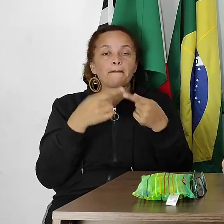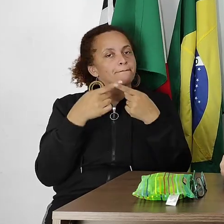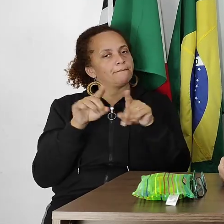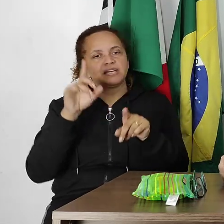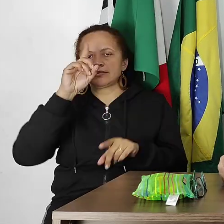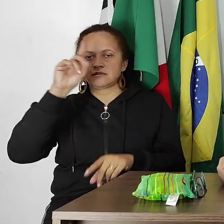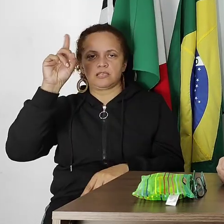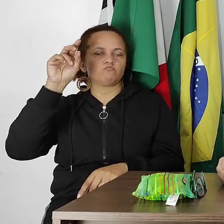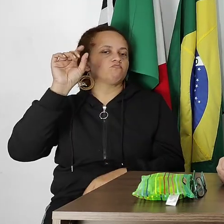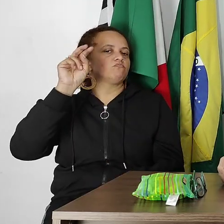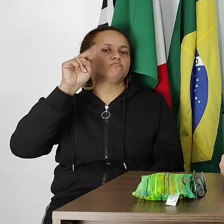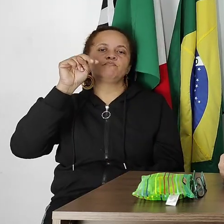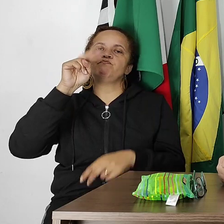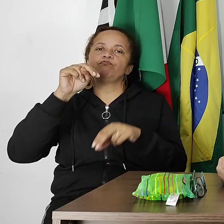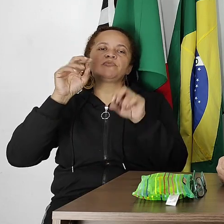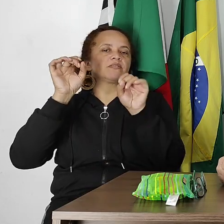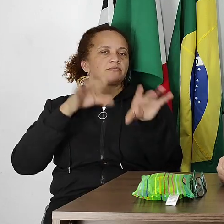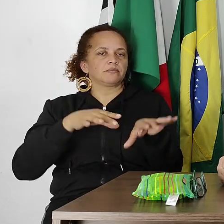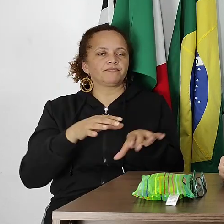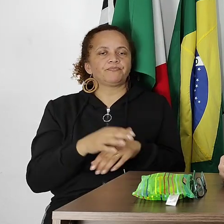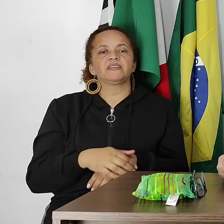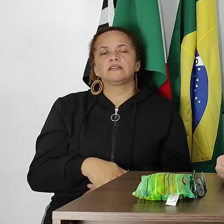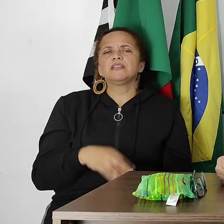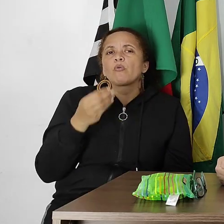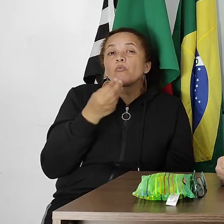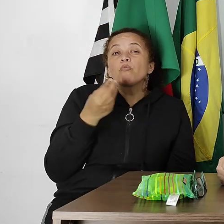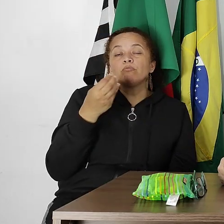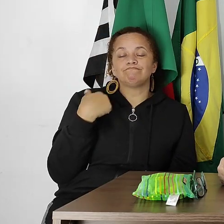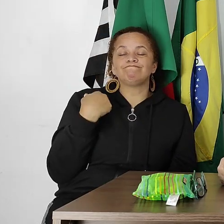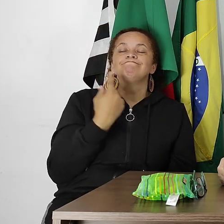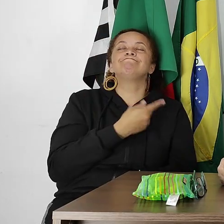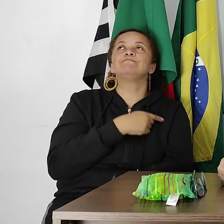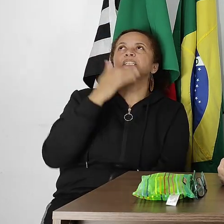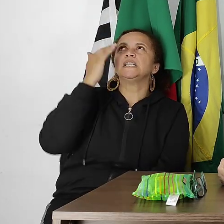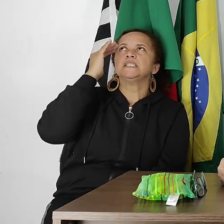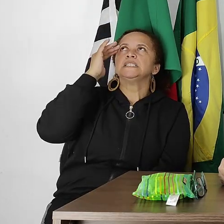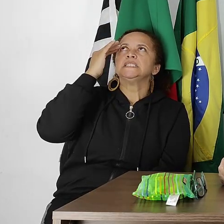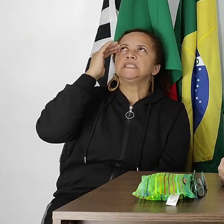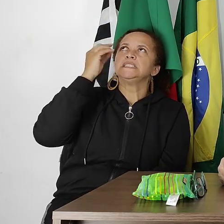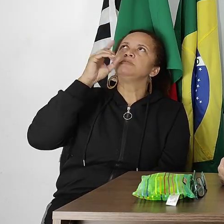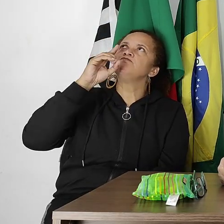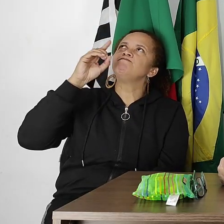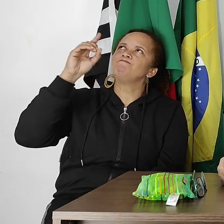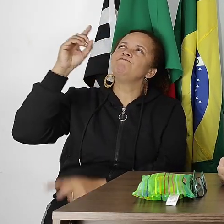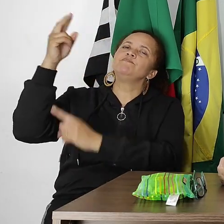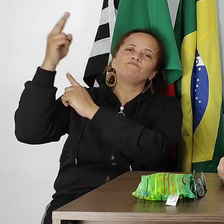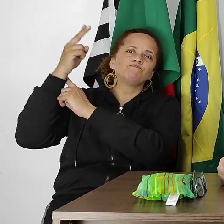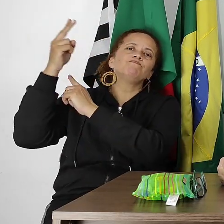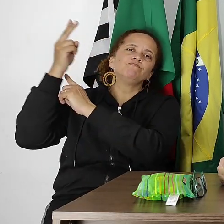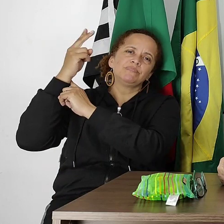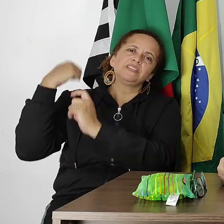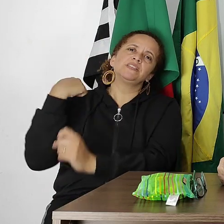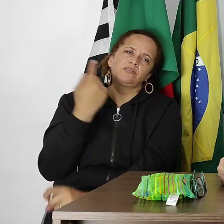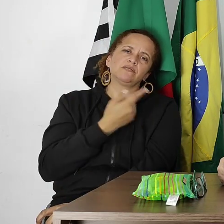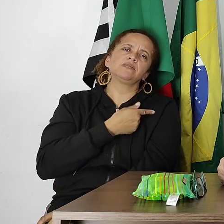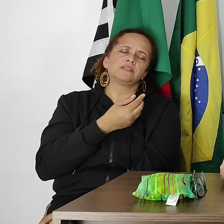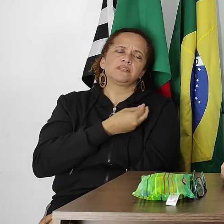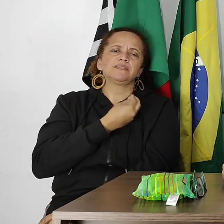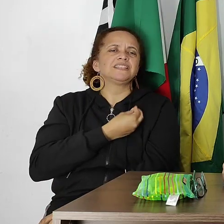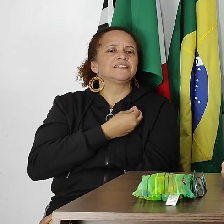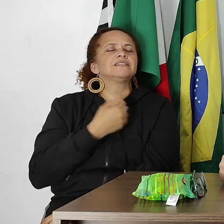gente consegue fazer isso, entender o que é a obra de Deus nas nossas vidas, a gente não consegue mais ser